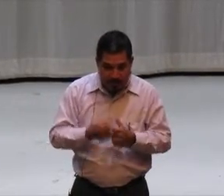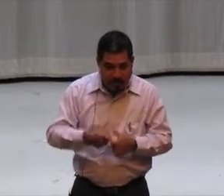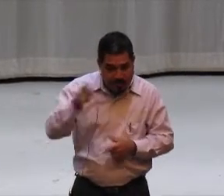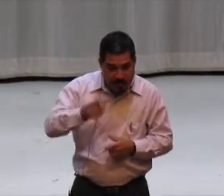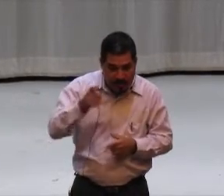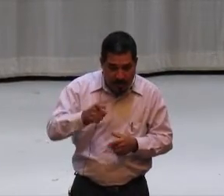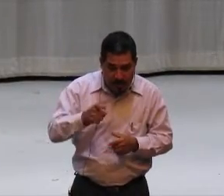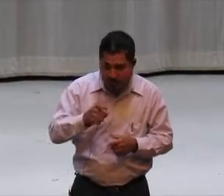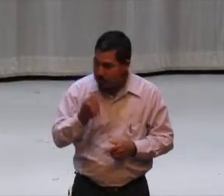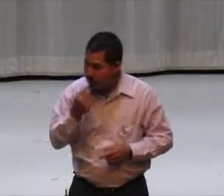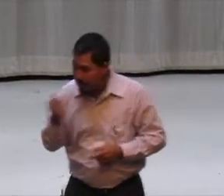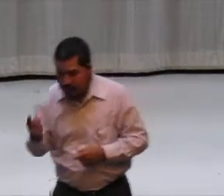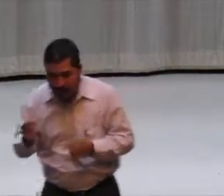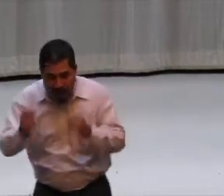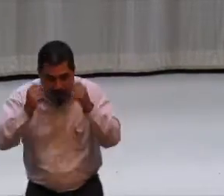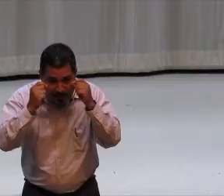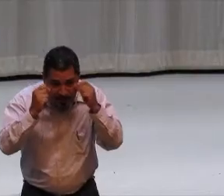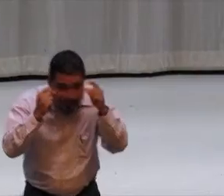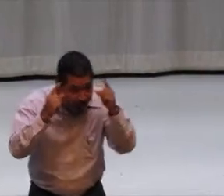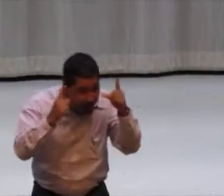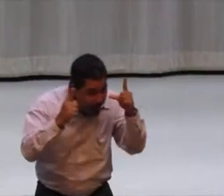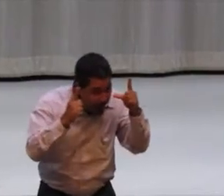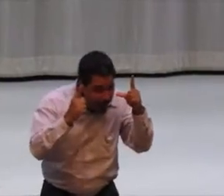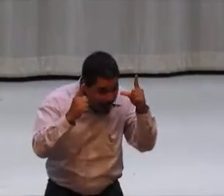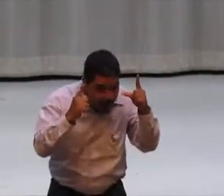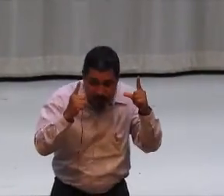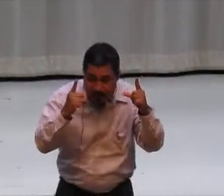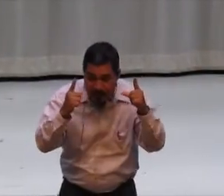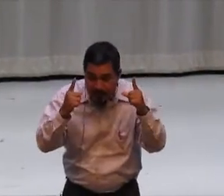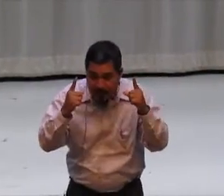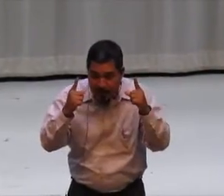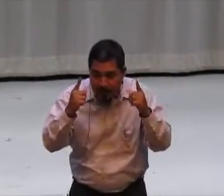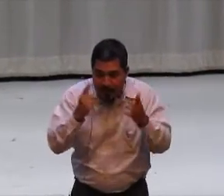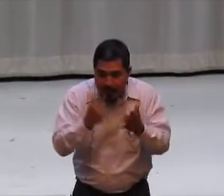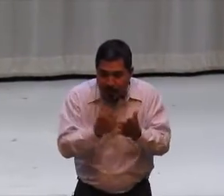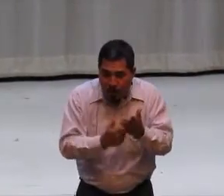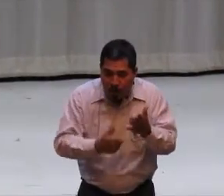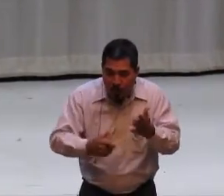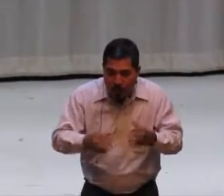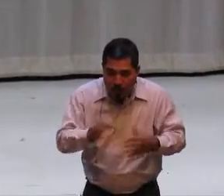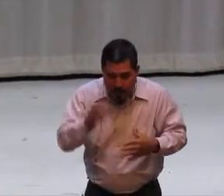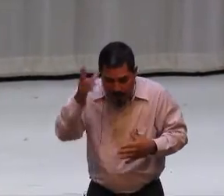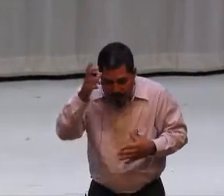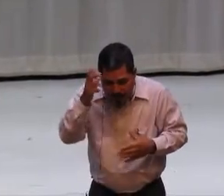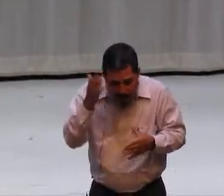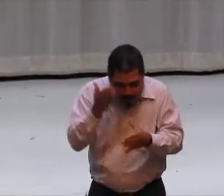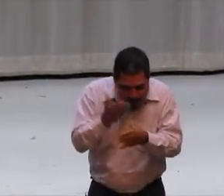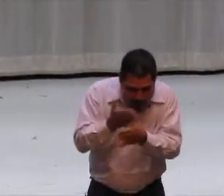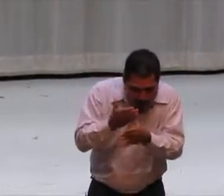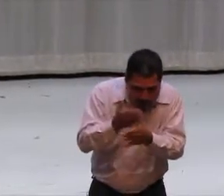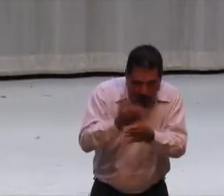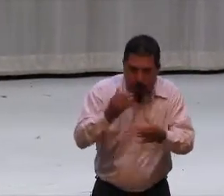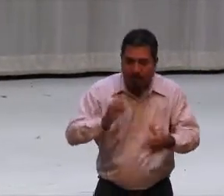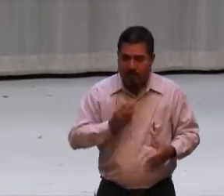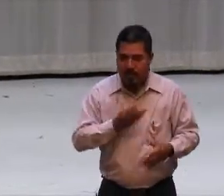Entonces necesitamos, como dice, estar bien pendientes de cómo Satanás va a estar molestando nuestras